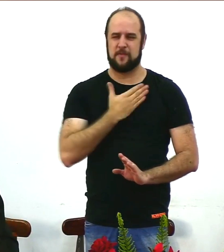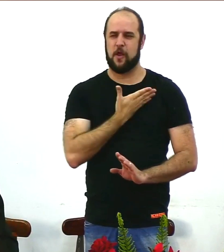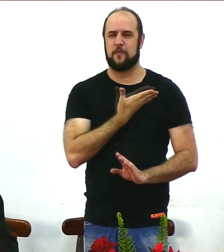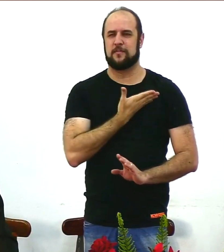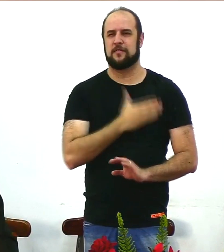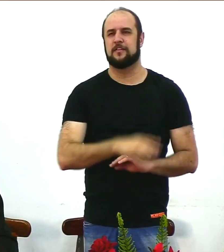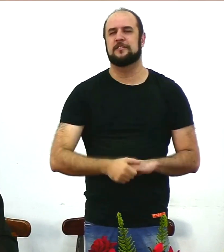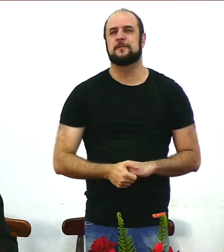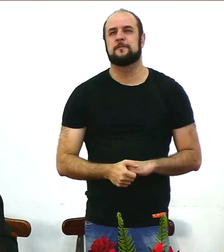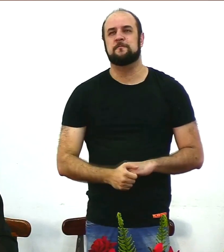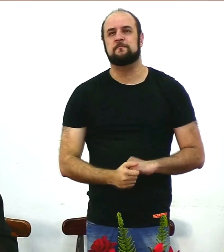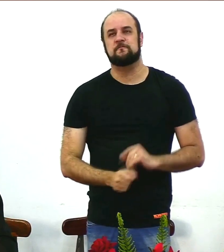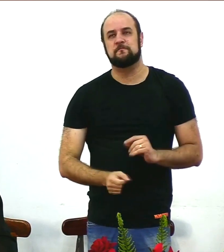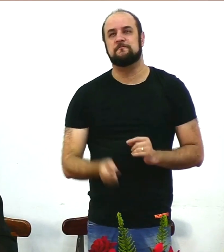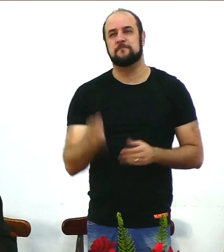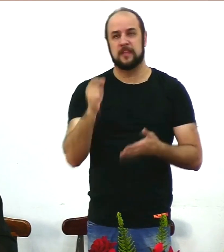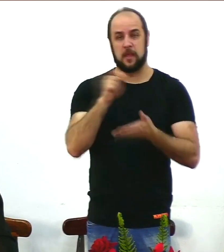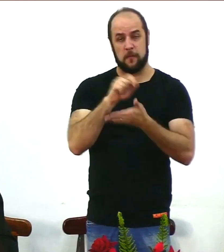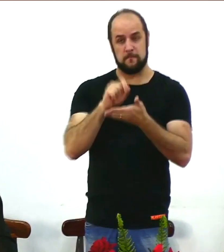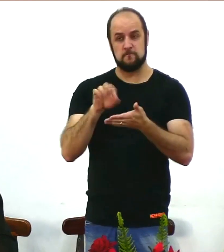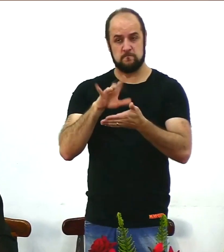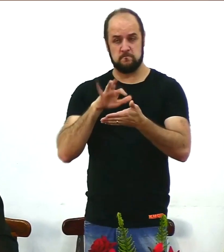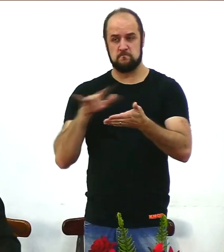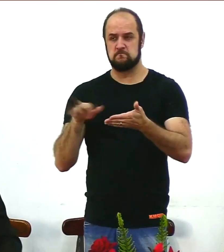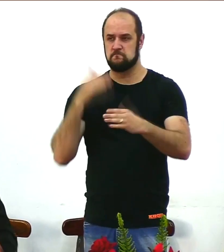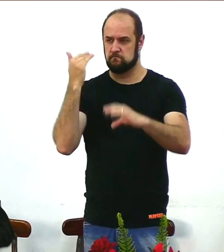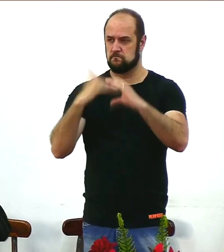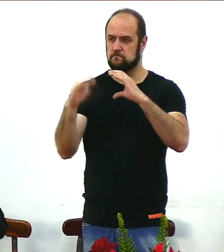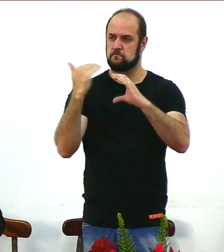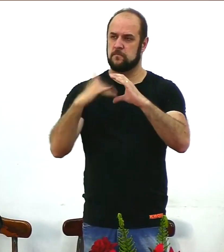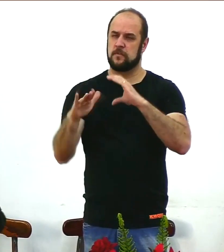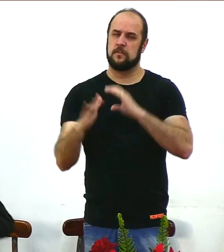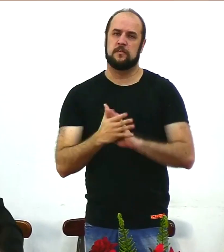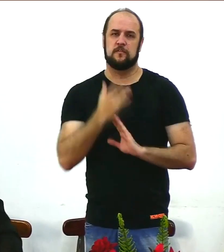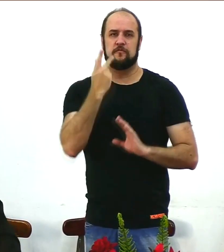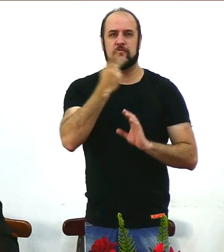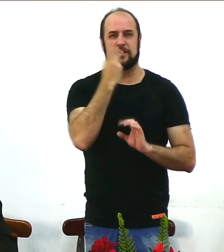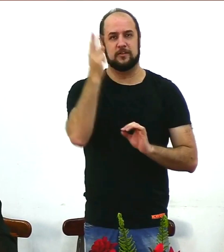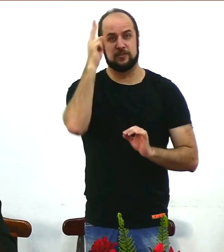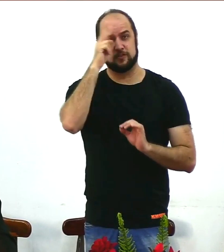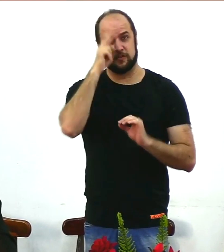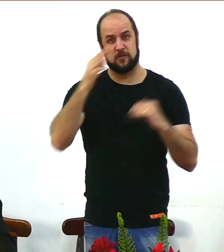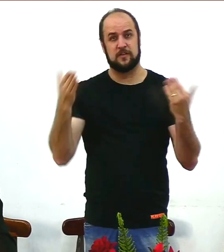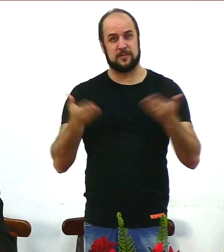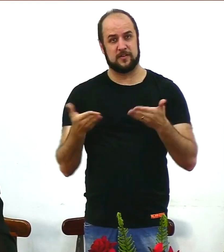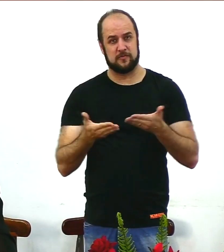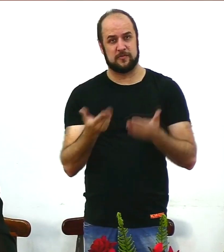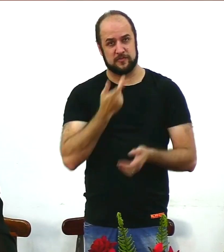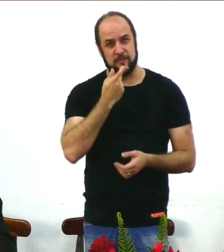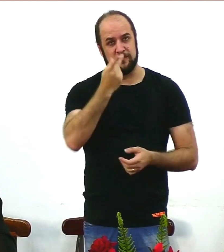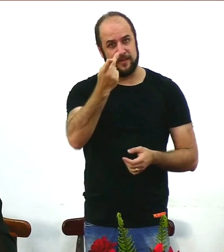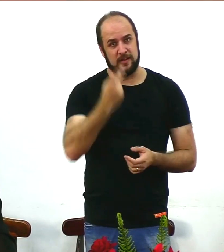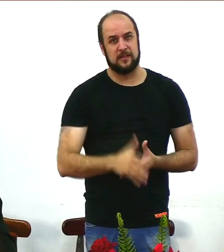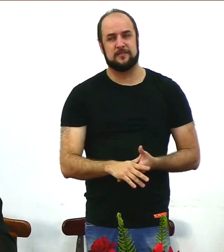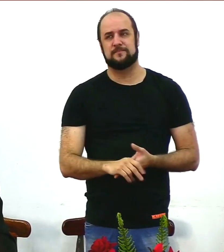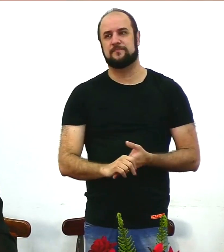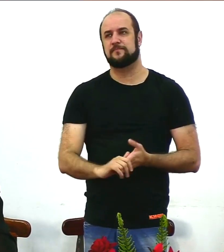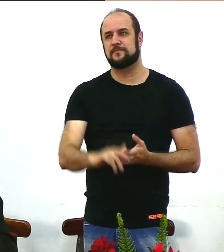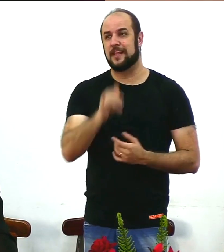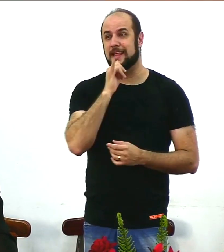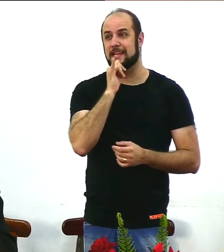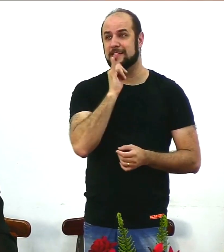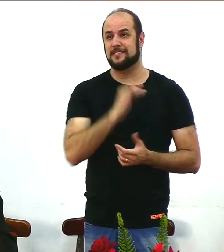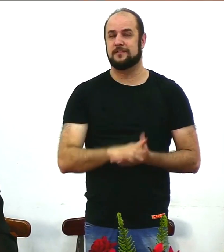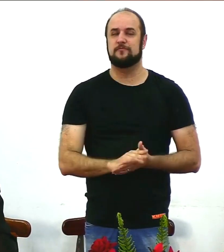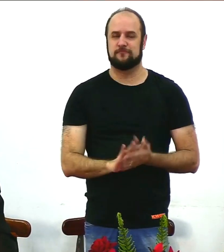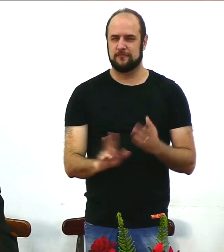artes. Veja o nível de reflexão dele. Nessa semana, eu escrevi para uma